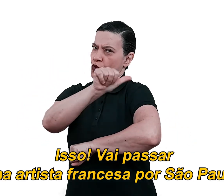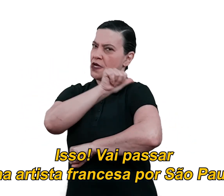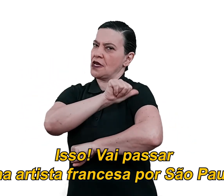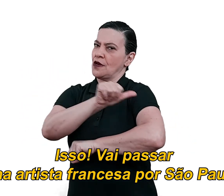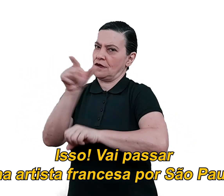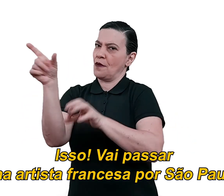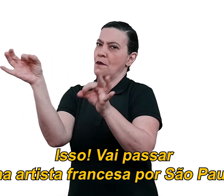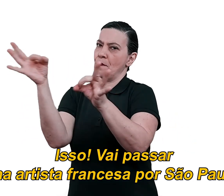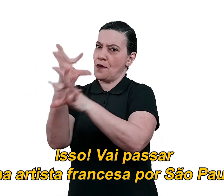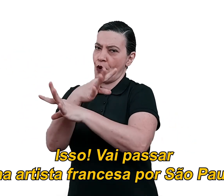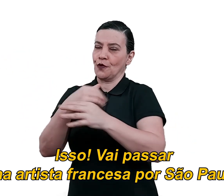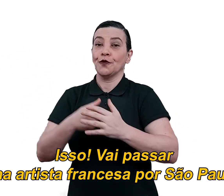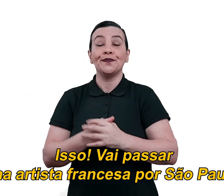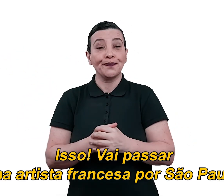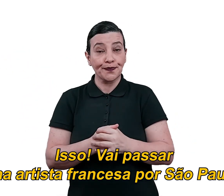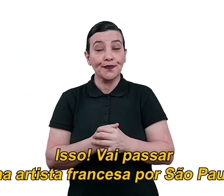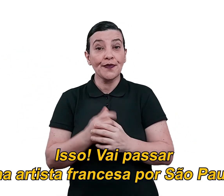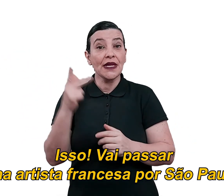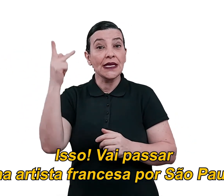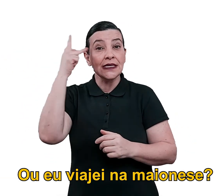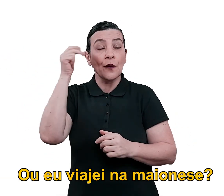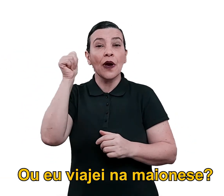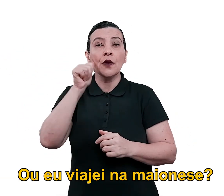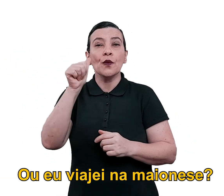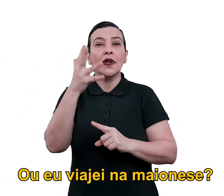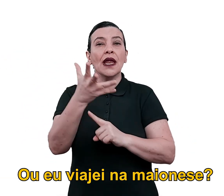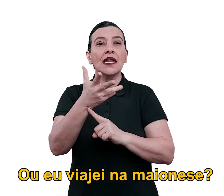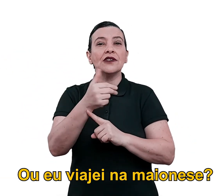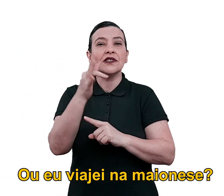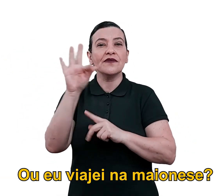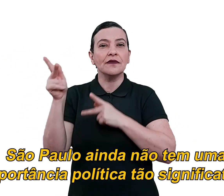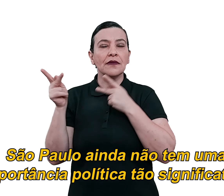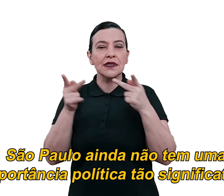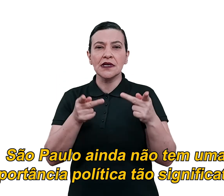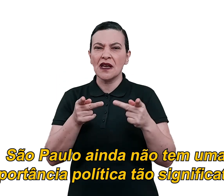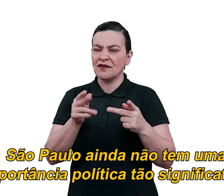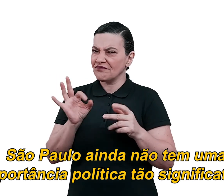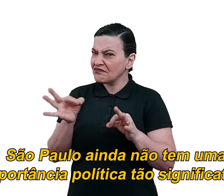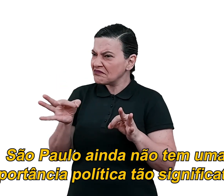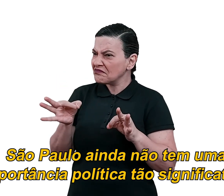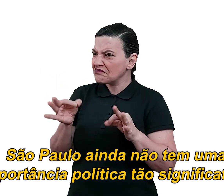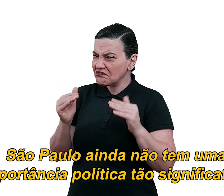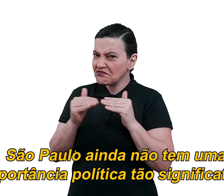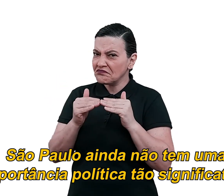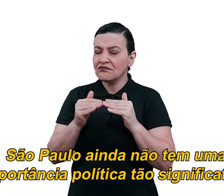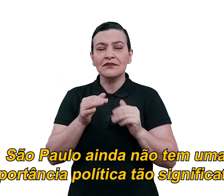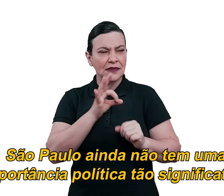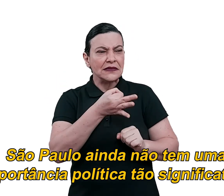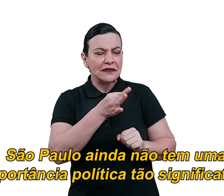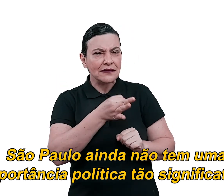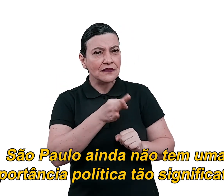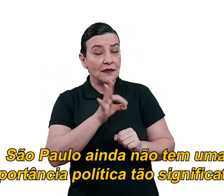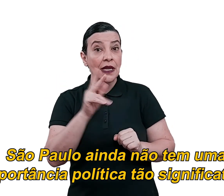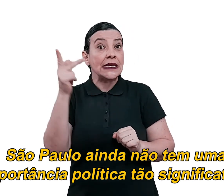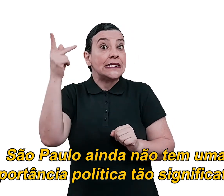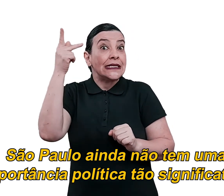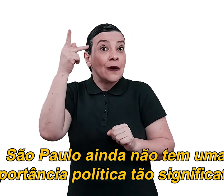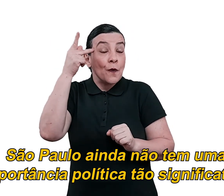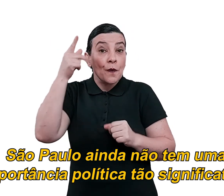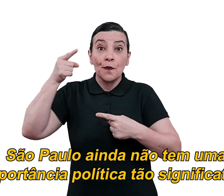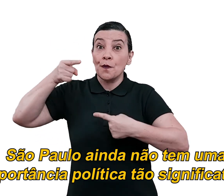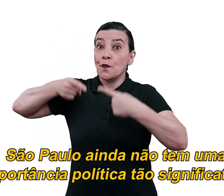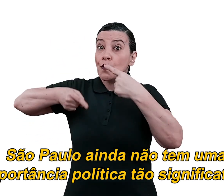Paulo vai passar uma artista francesa por São Paulo. Ou eu viajei na maionese. São Paulo ainda não tem uma